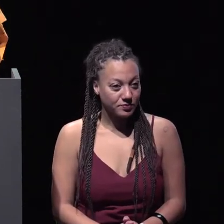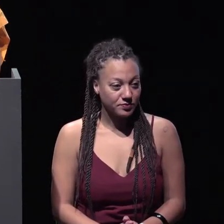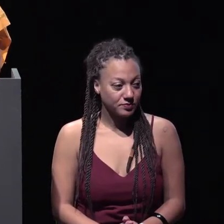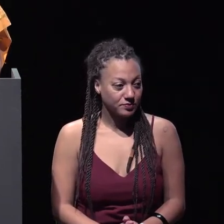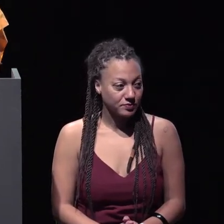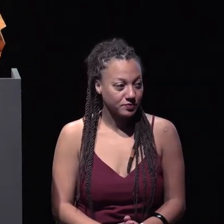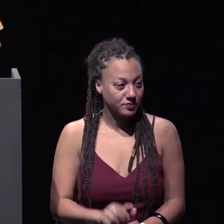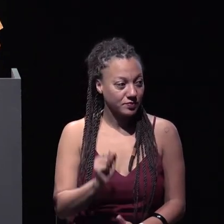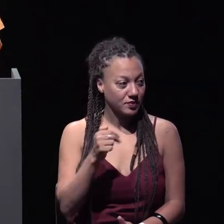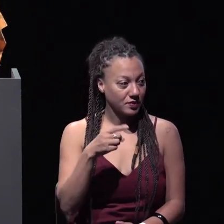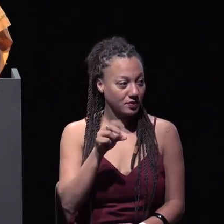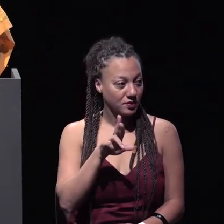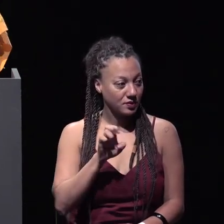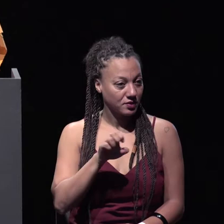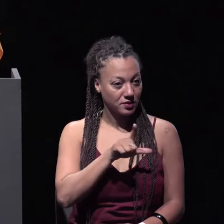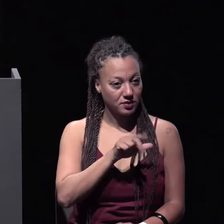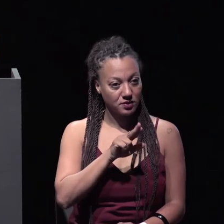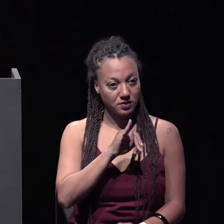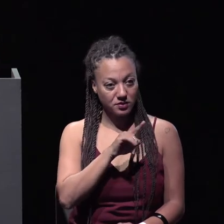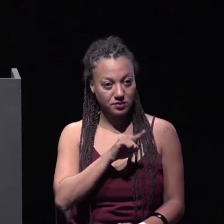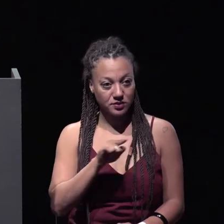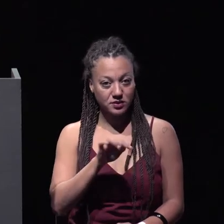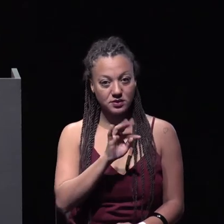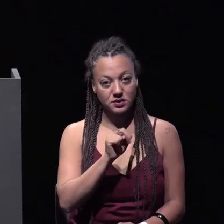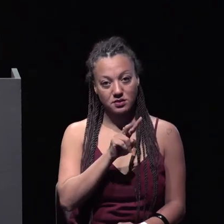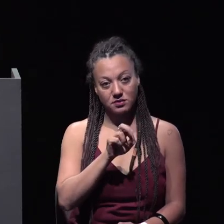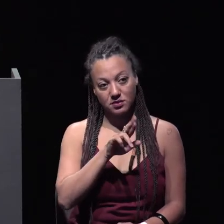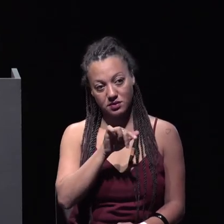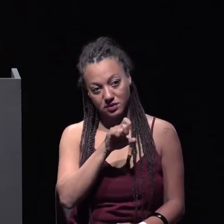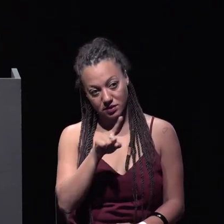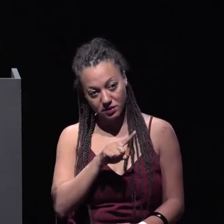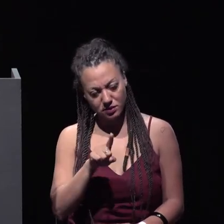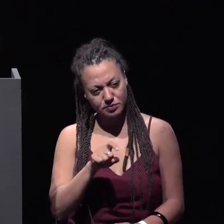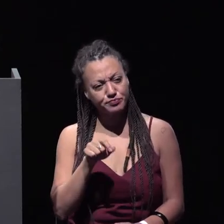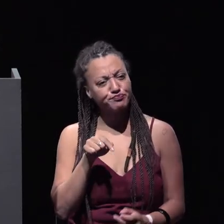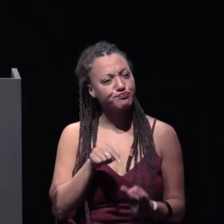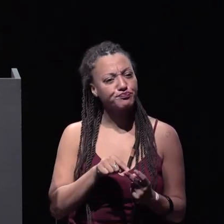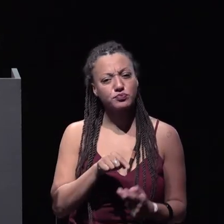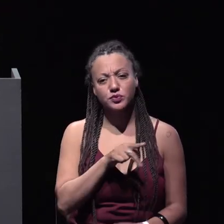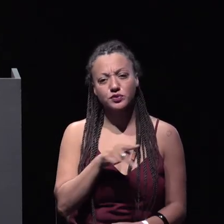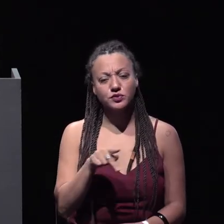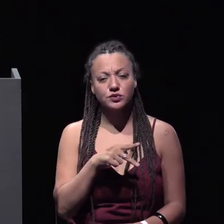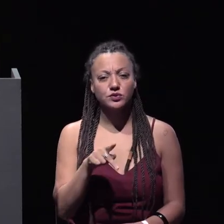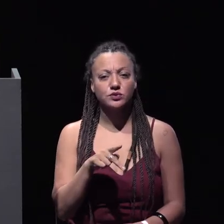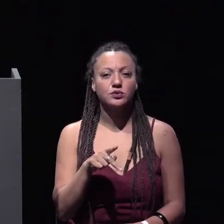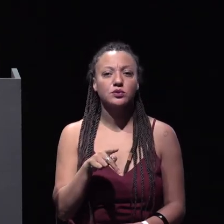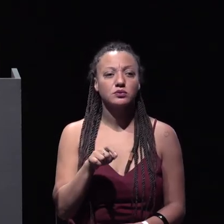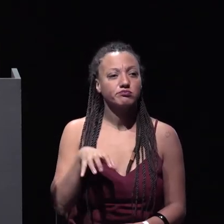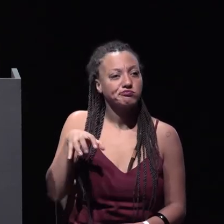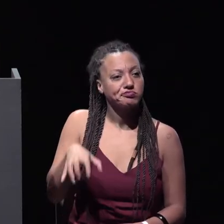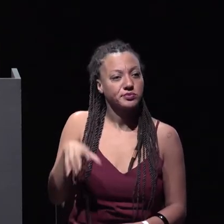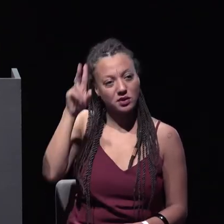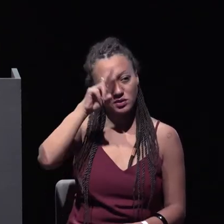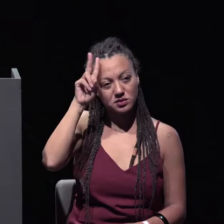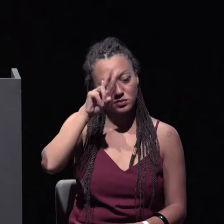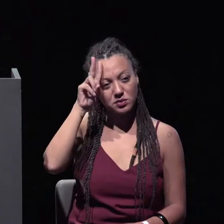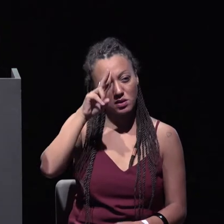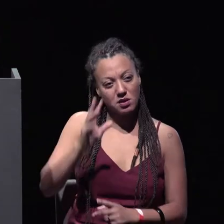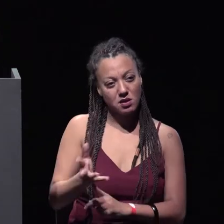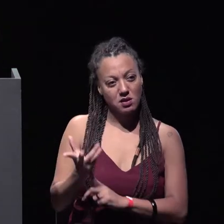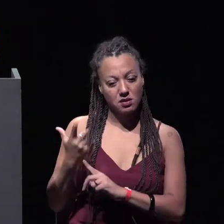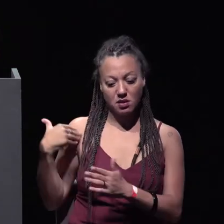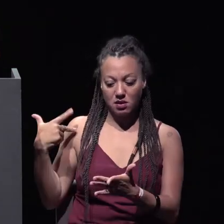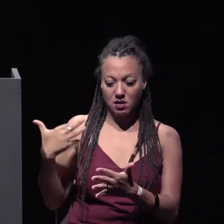andré luiz tavares itá varias pereira professor do departamento de história da arte